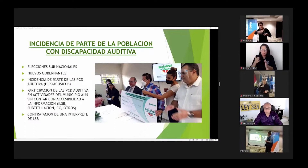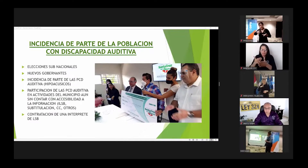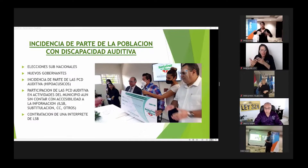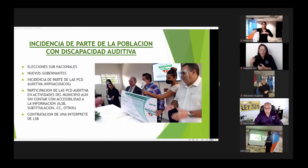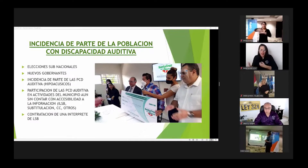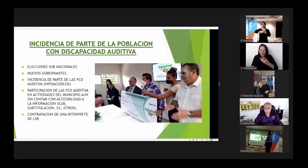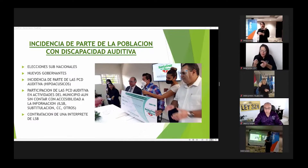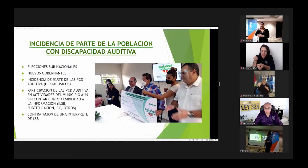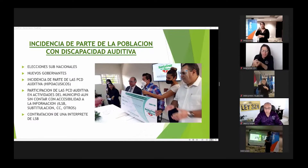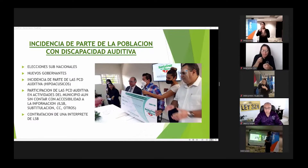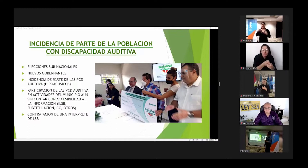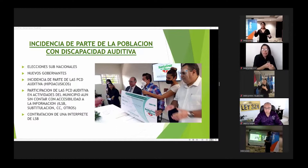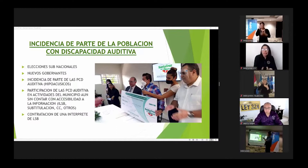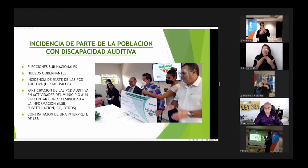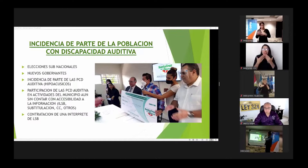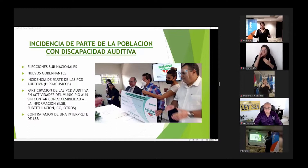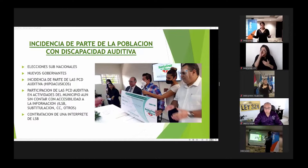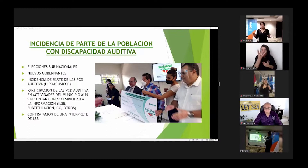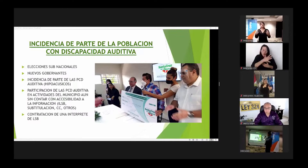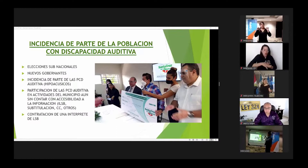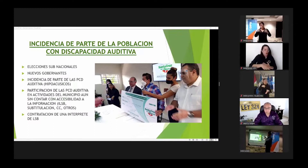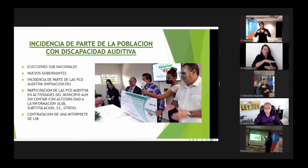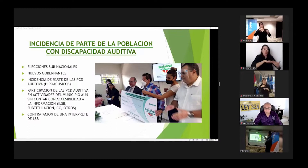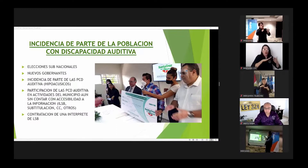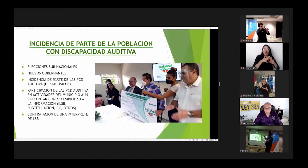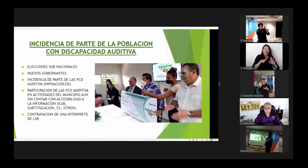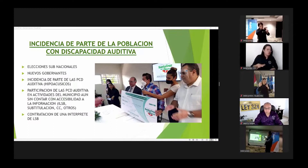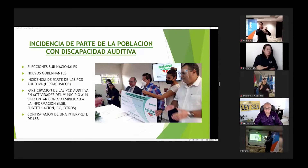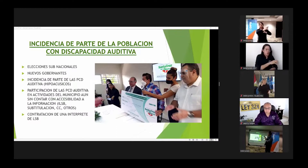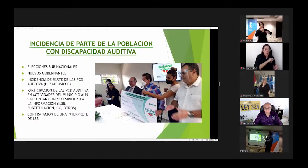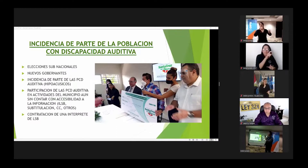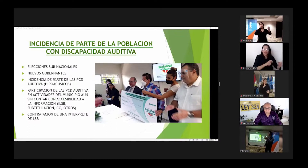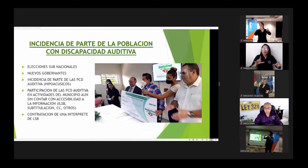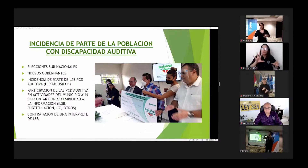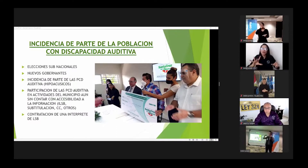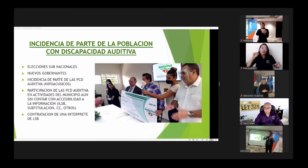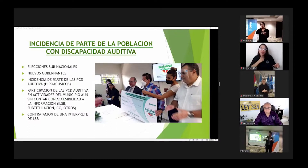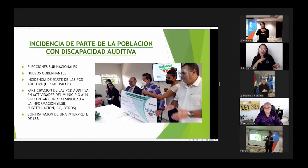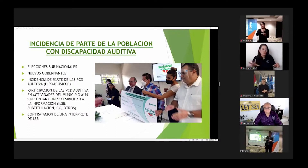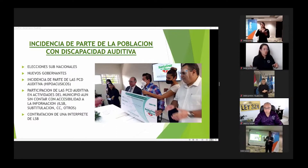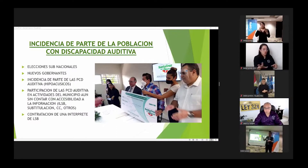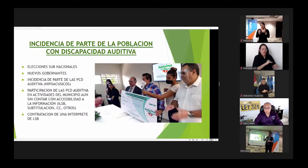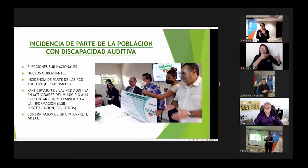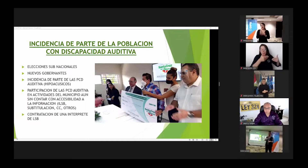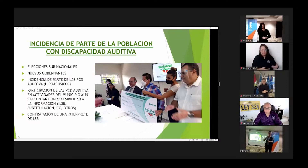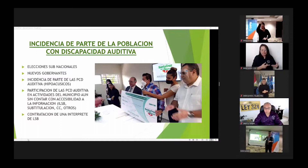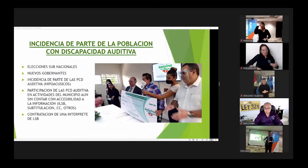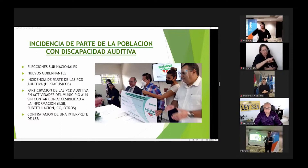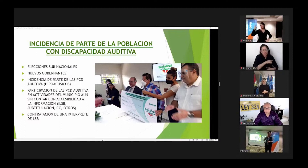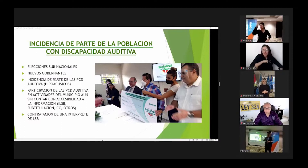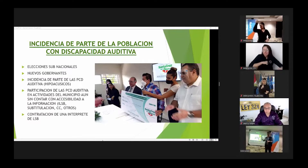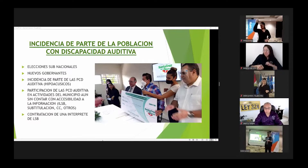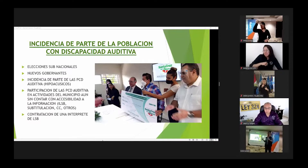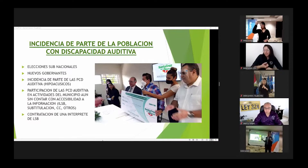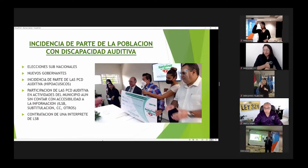a la incidencia de la comunidad, todas las personas con discapacidad en Bolivia, que fue algo